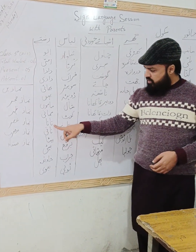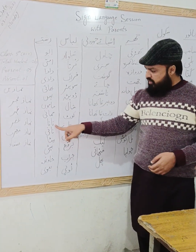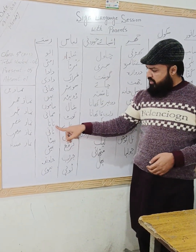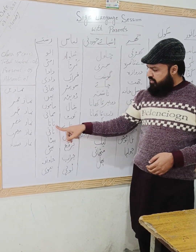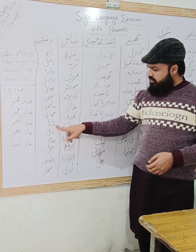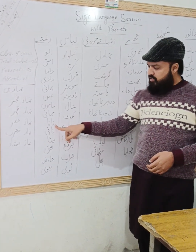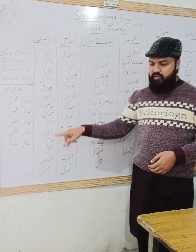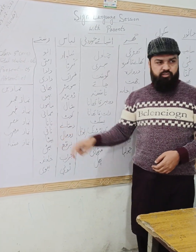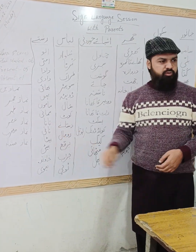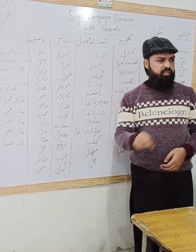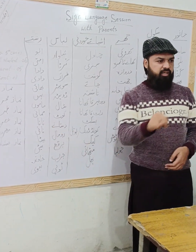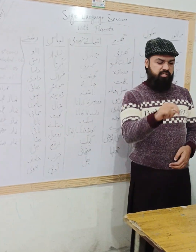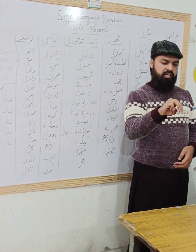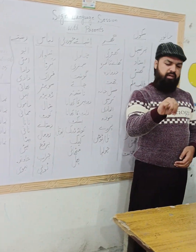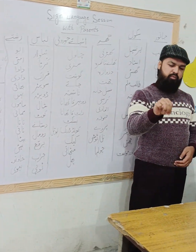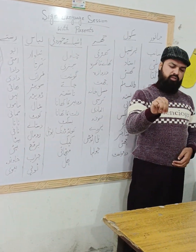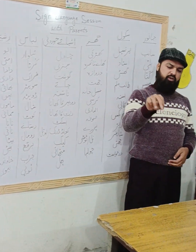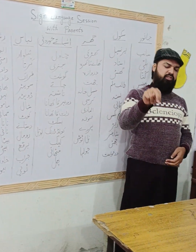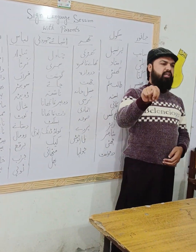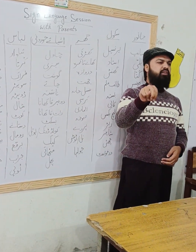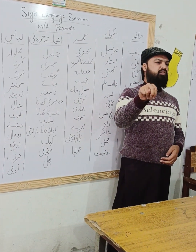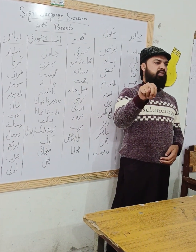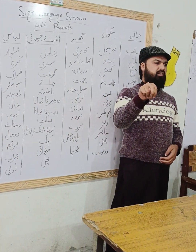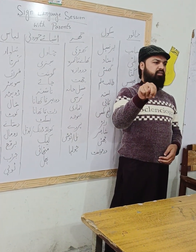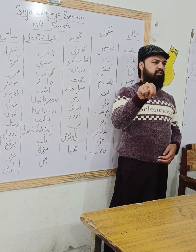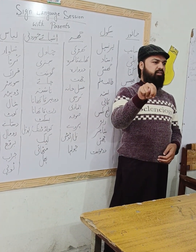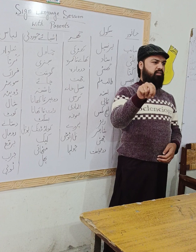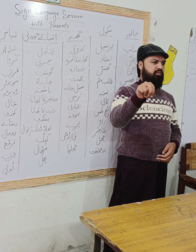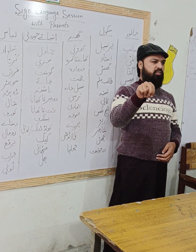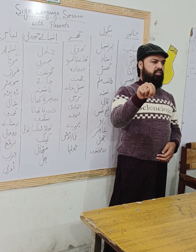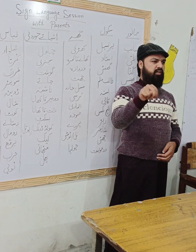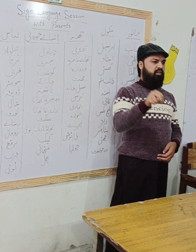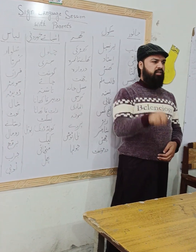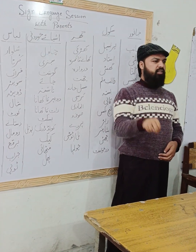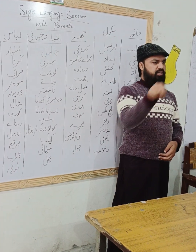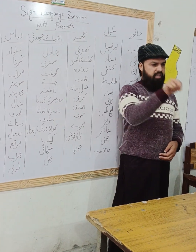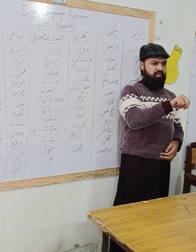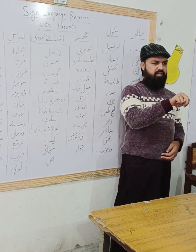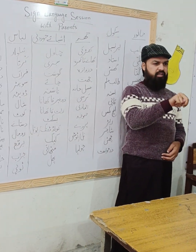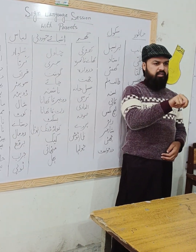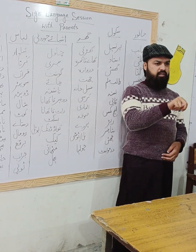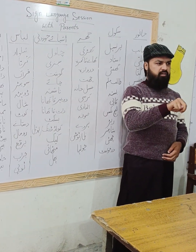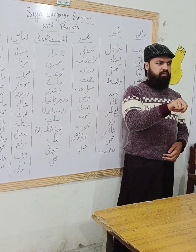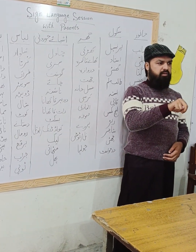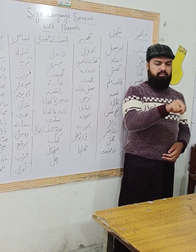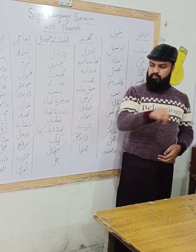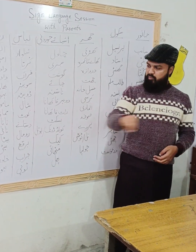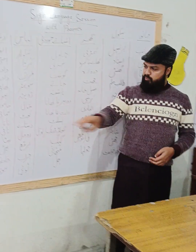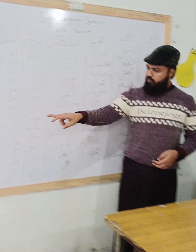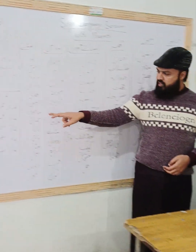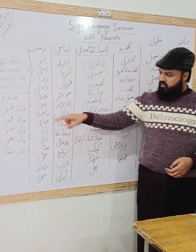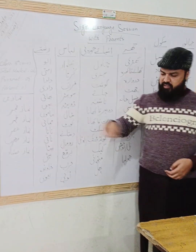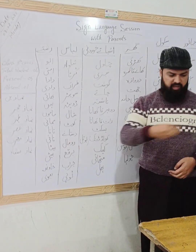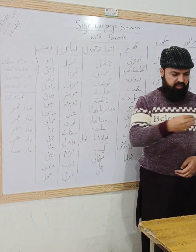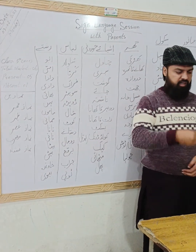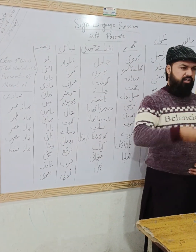है, नाना चूंकि ये एम होता है और ये एन होता है, ठीक है ना, ये एन आएंगे। मामू में क्या था कि हाथ आगे को जा